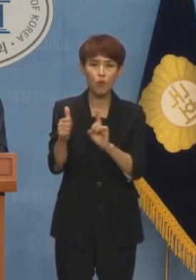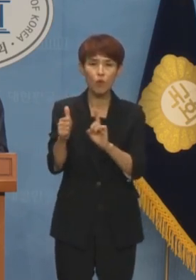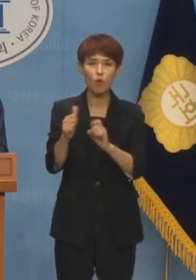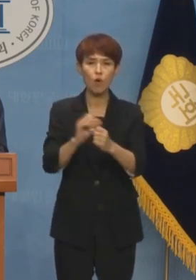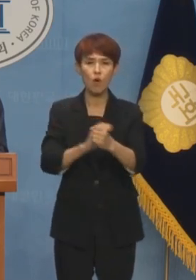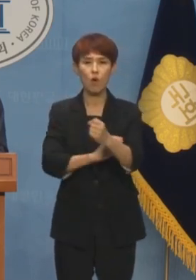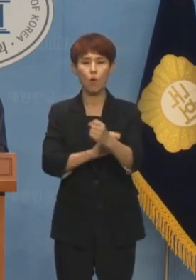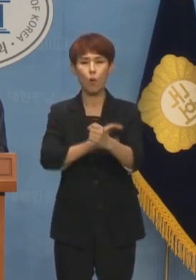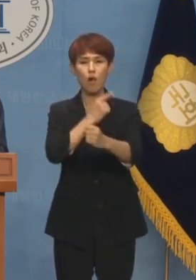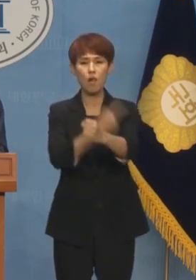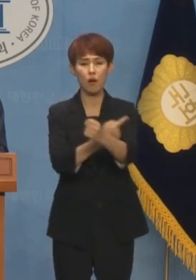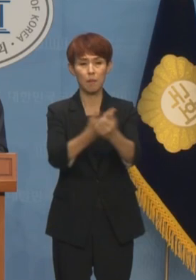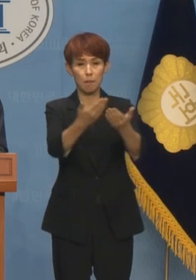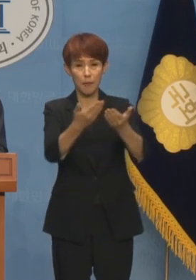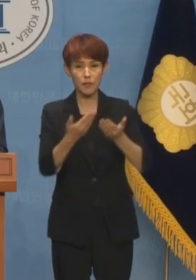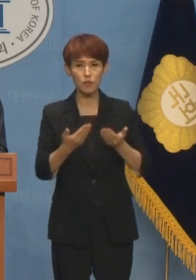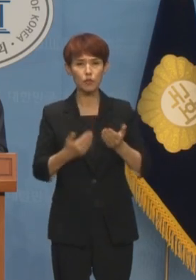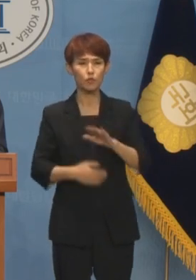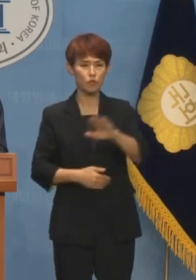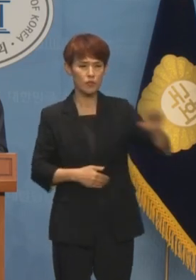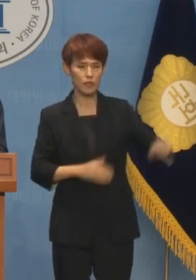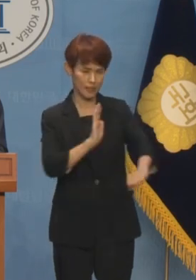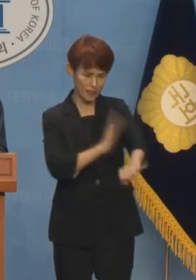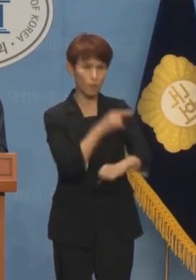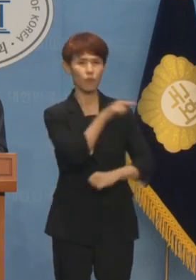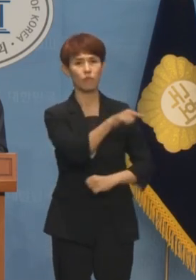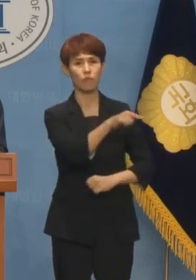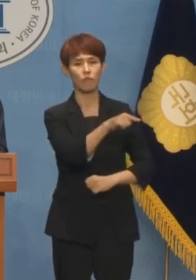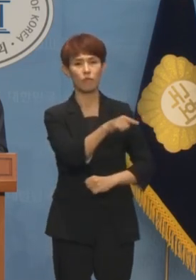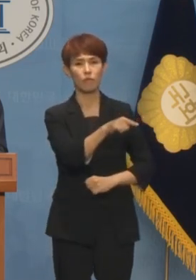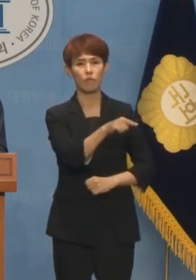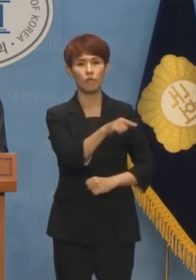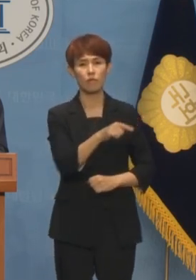권력을 위탁받은 우리가 잘못하기 때문입니다.